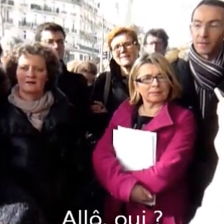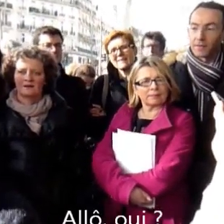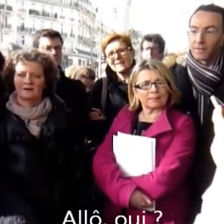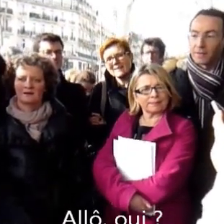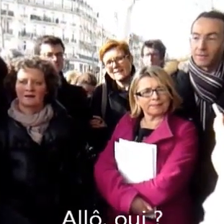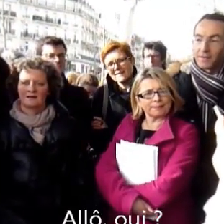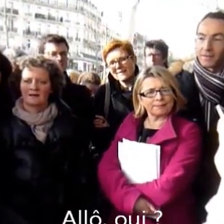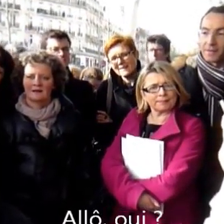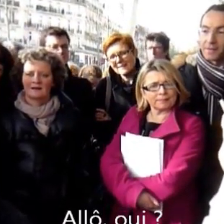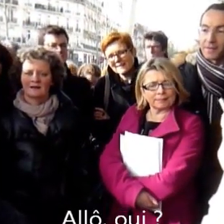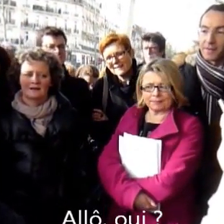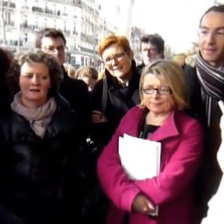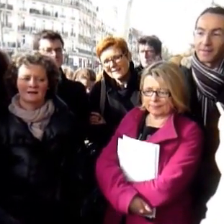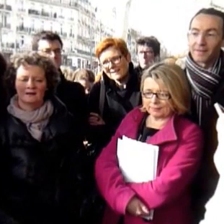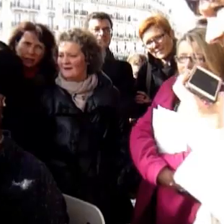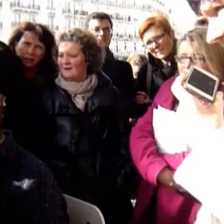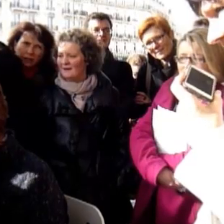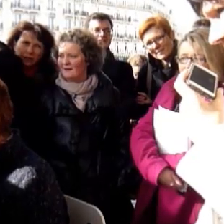Allô? Oui?